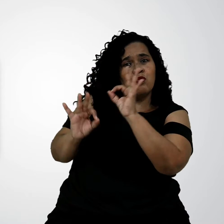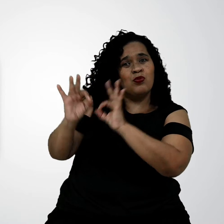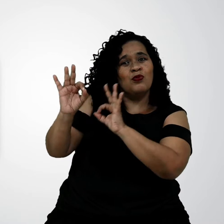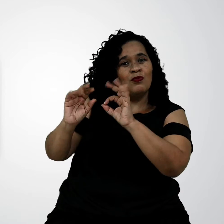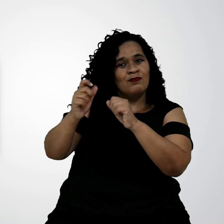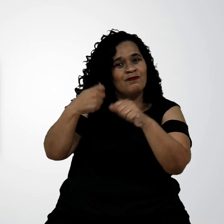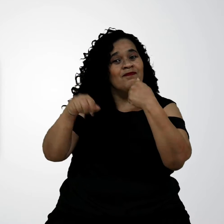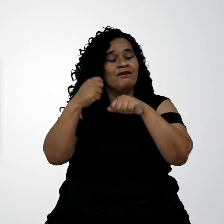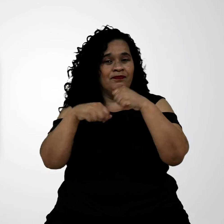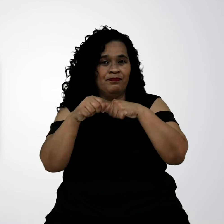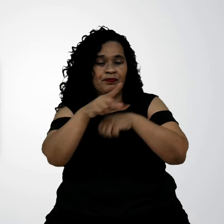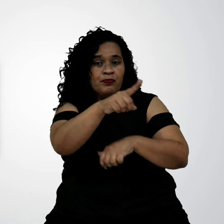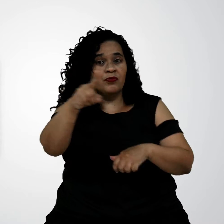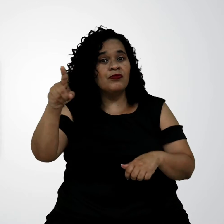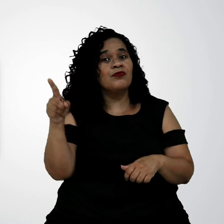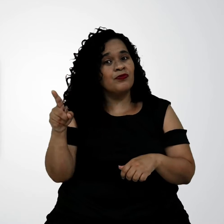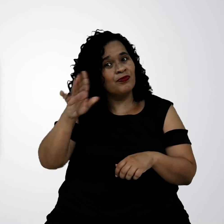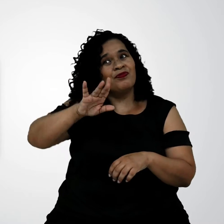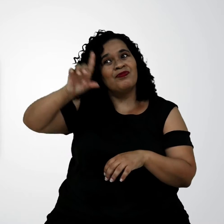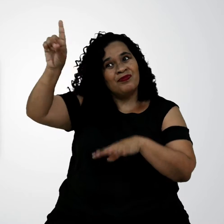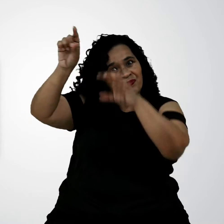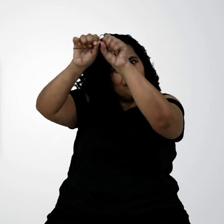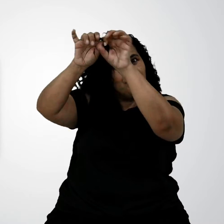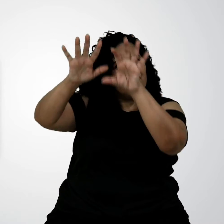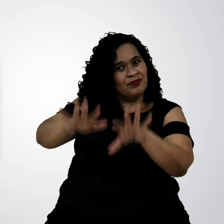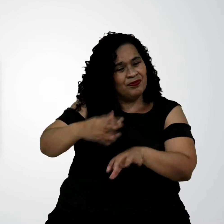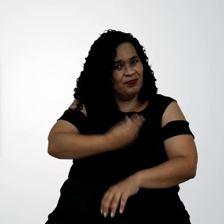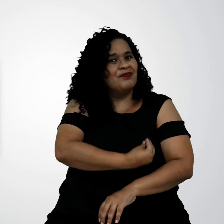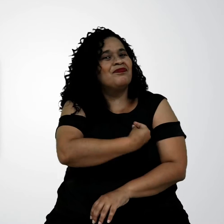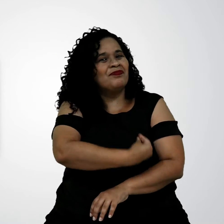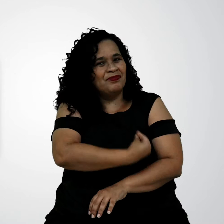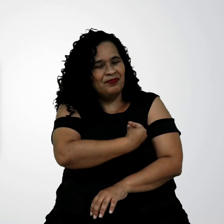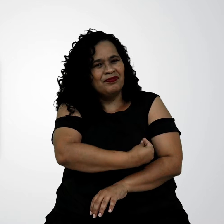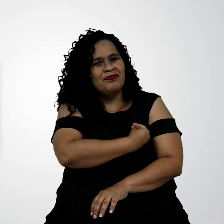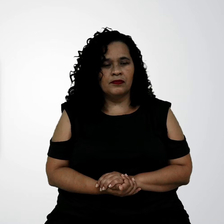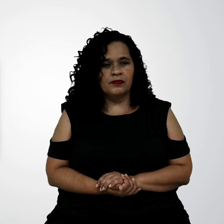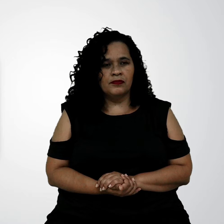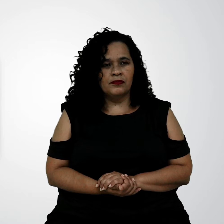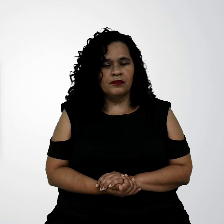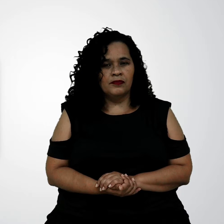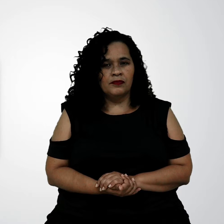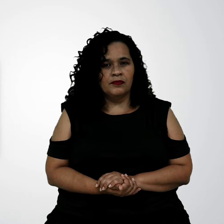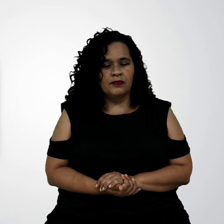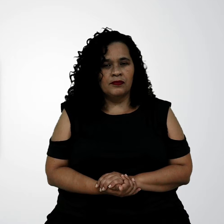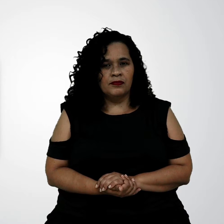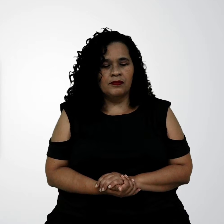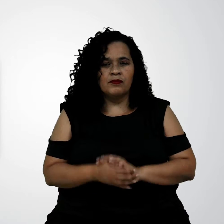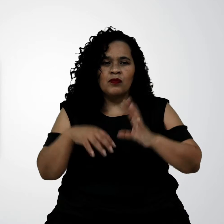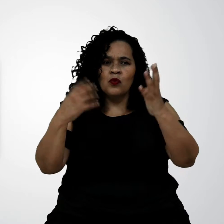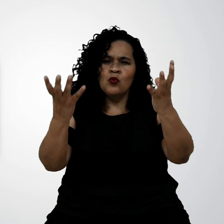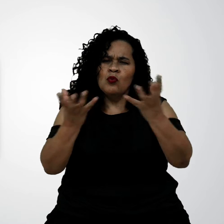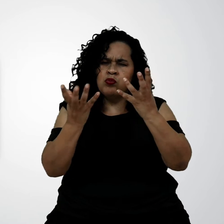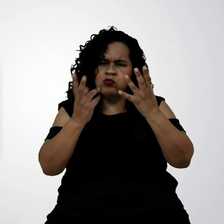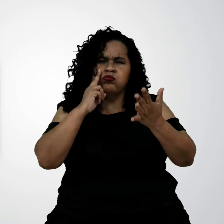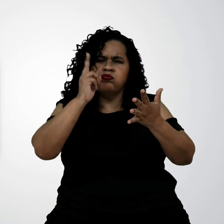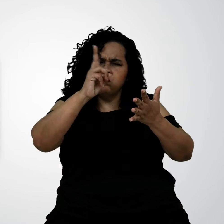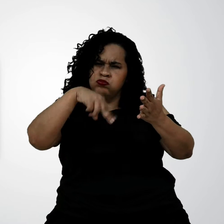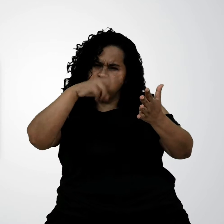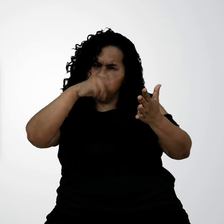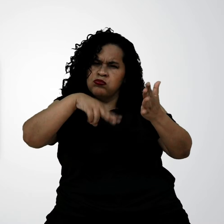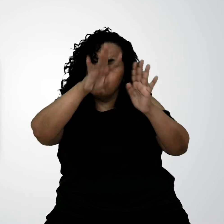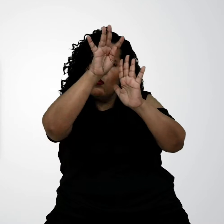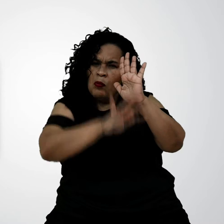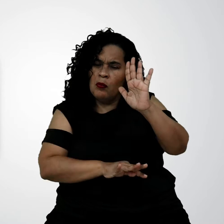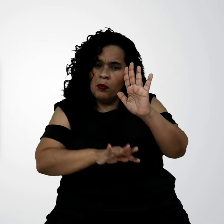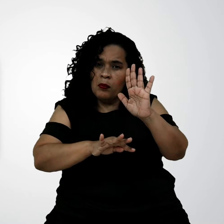de Deus para abençoar vidas. Então vai lá e faz isso agora. Eu quero ler então um texto da palavra de Deus